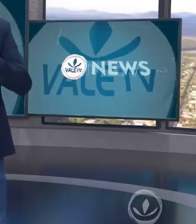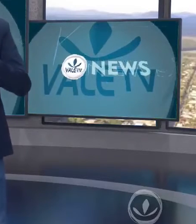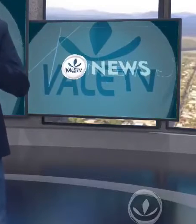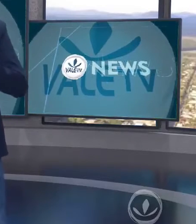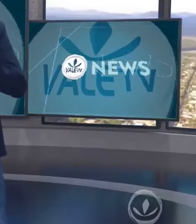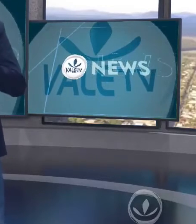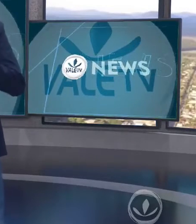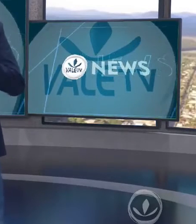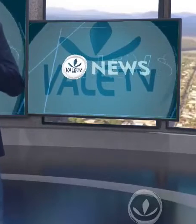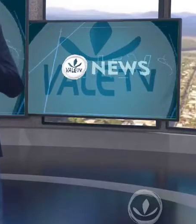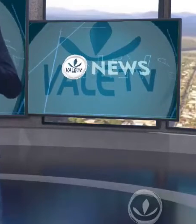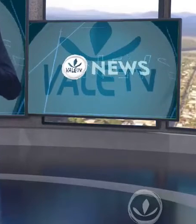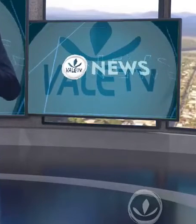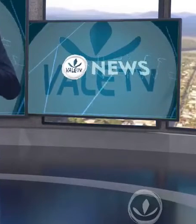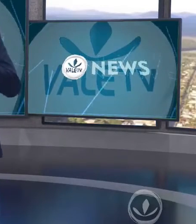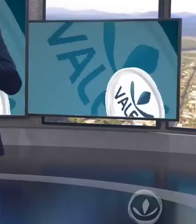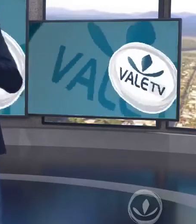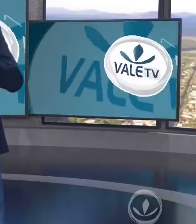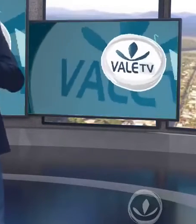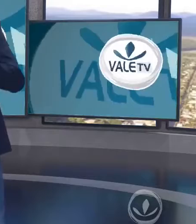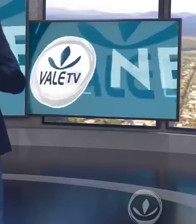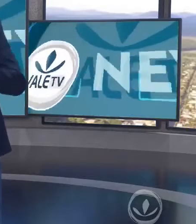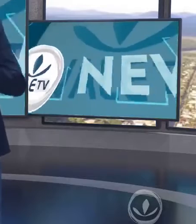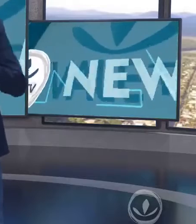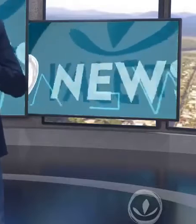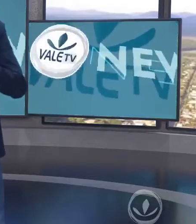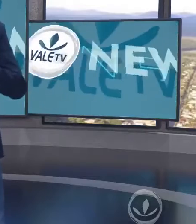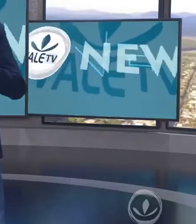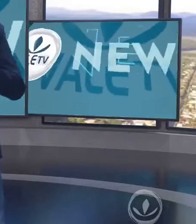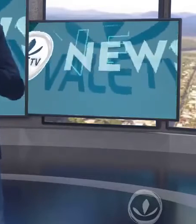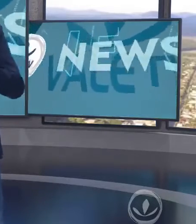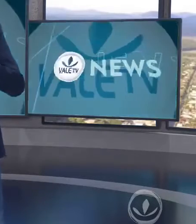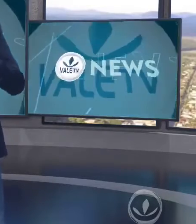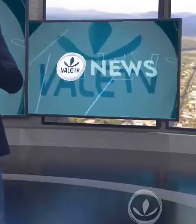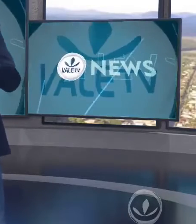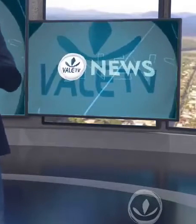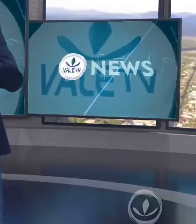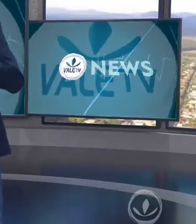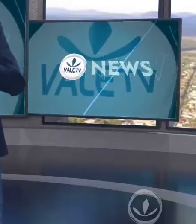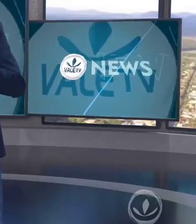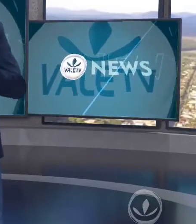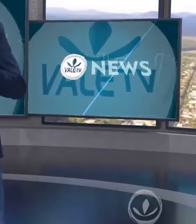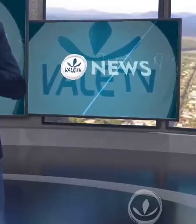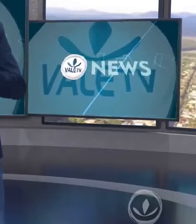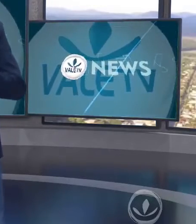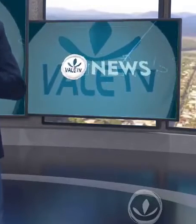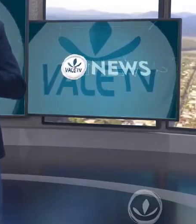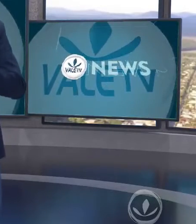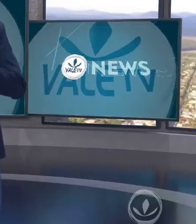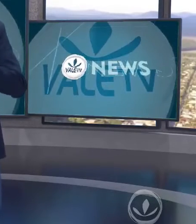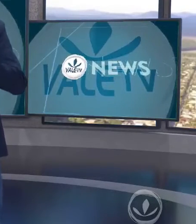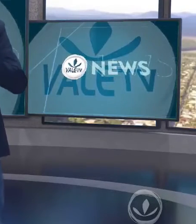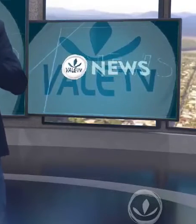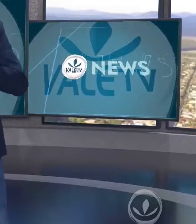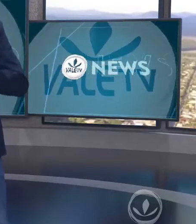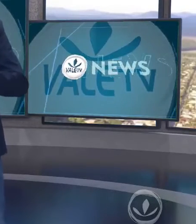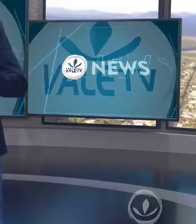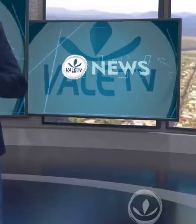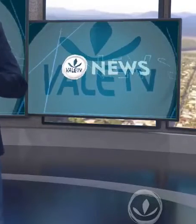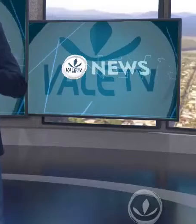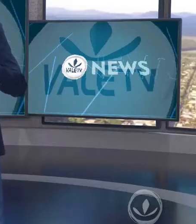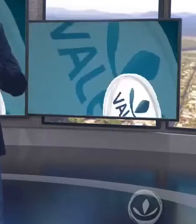esse decreto, ele teve que aceitar o decreto por ordem superior do governo do estado de Goiás, ele